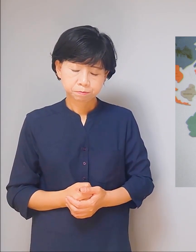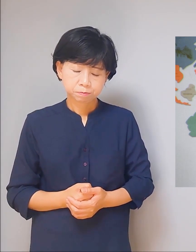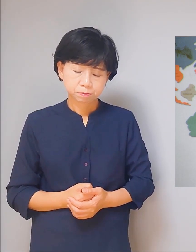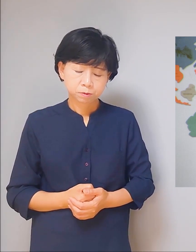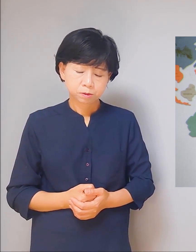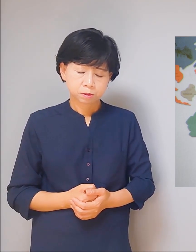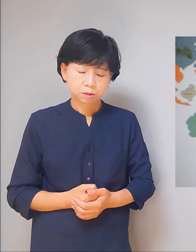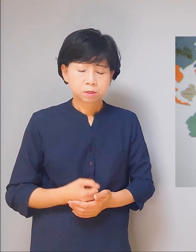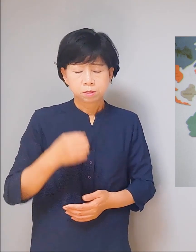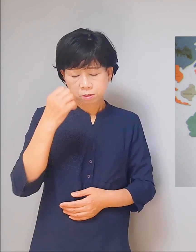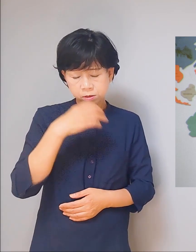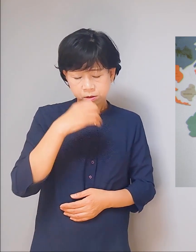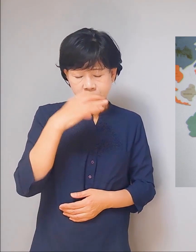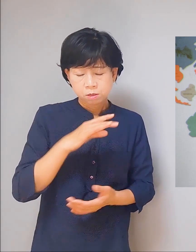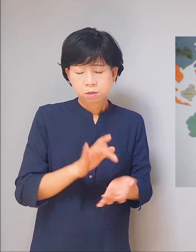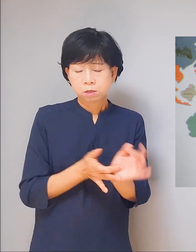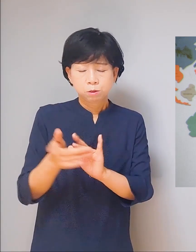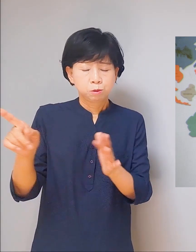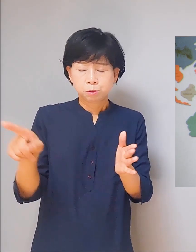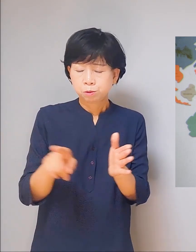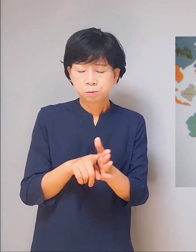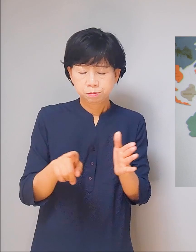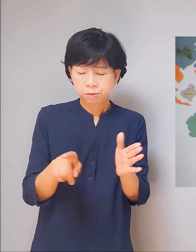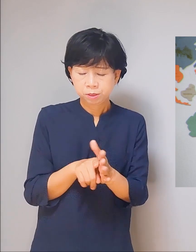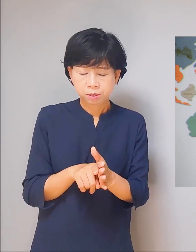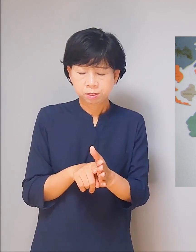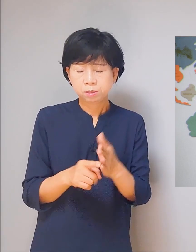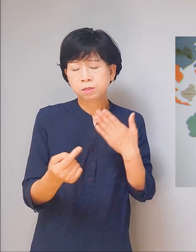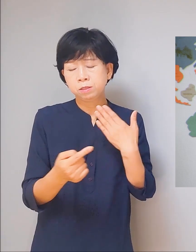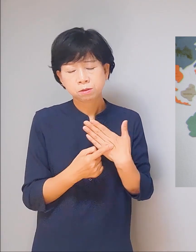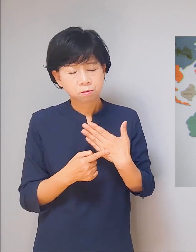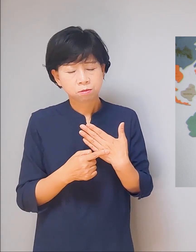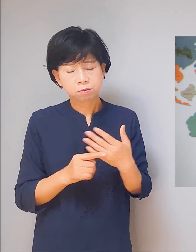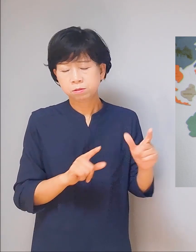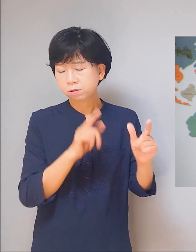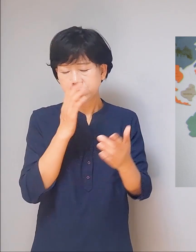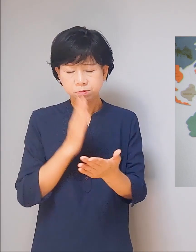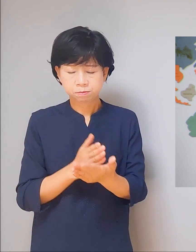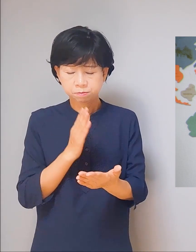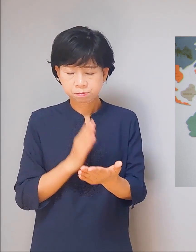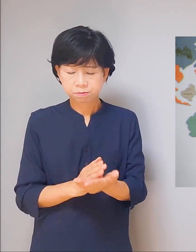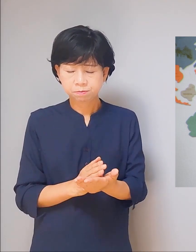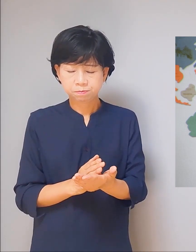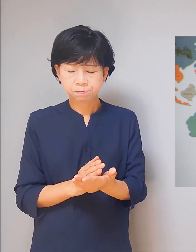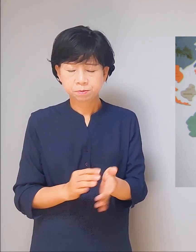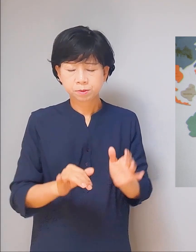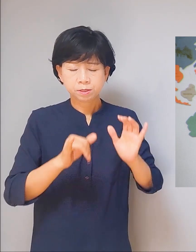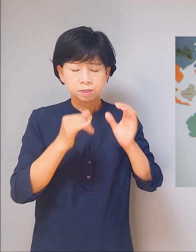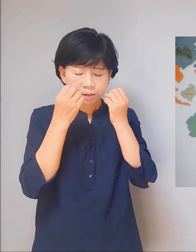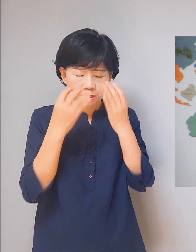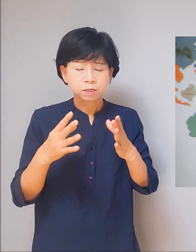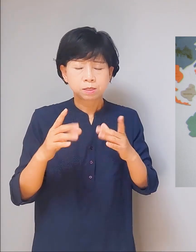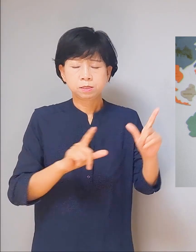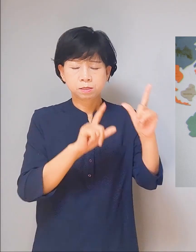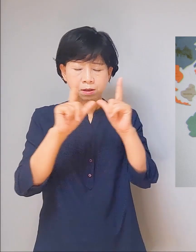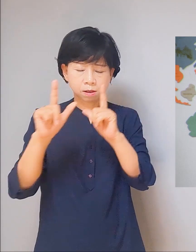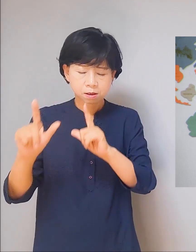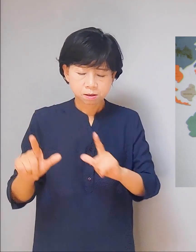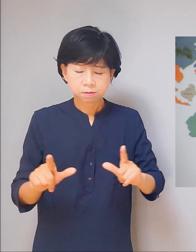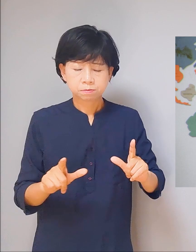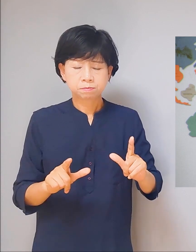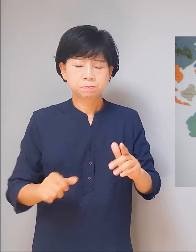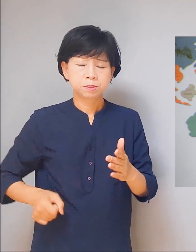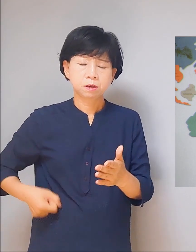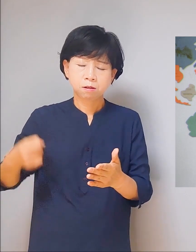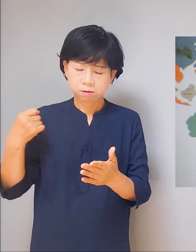그저 예수님 믿는다고 흉내내며 척하며 살아가는 게 아니고 정말 새 삶을 살아갈 수 있는